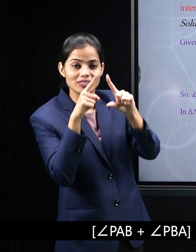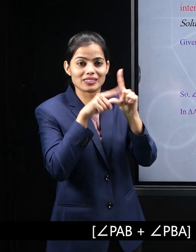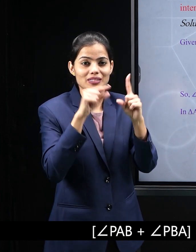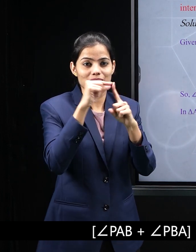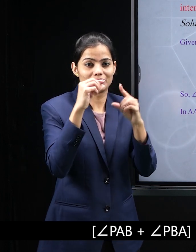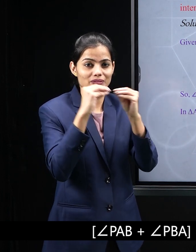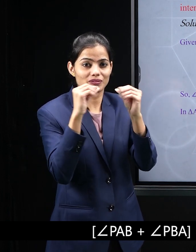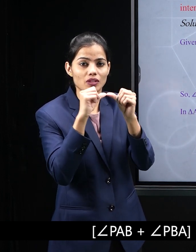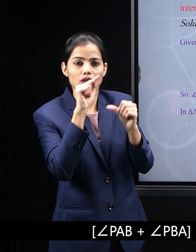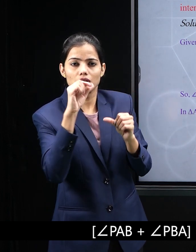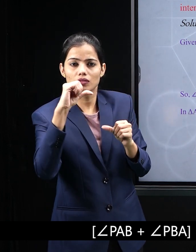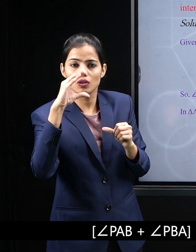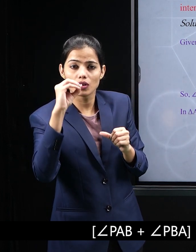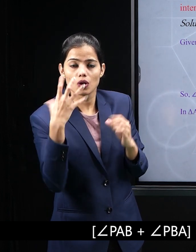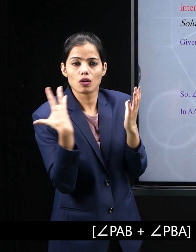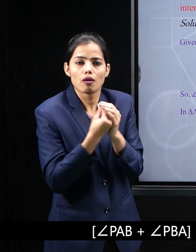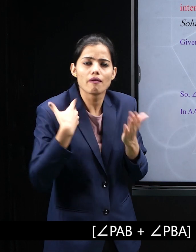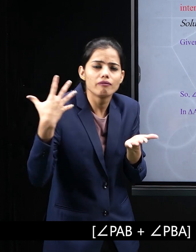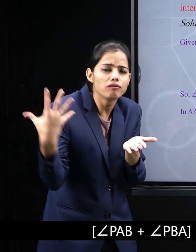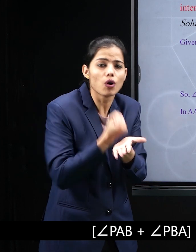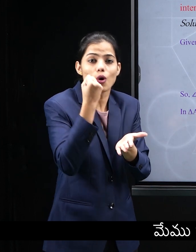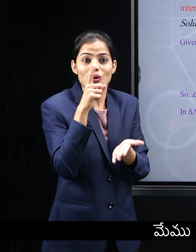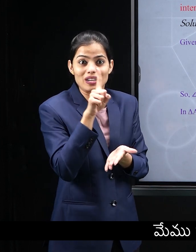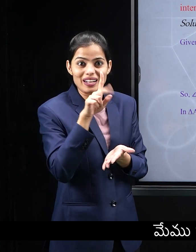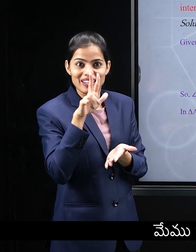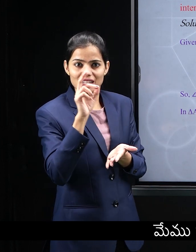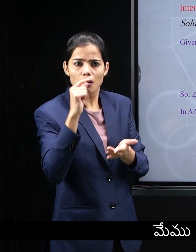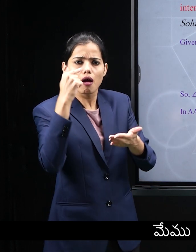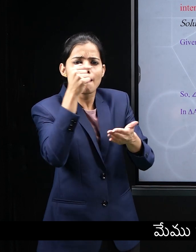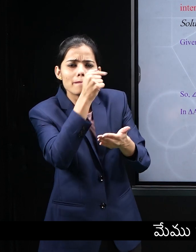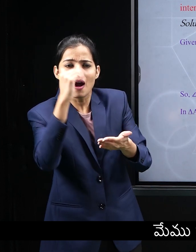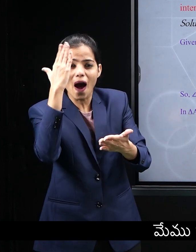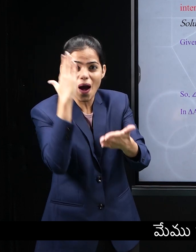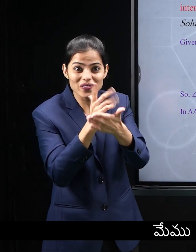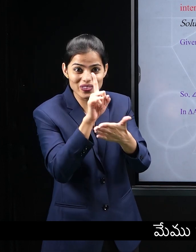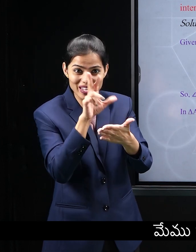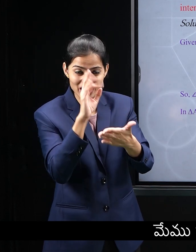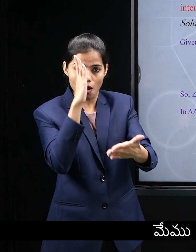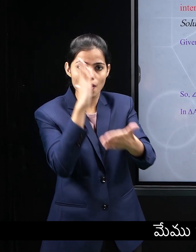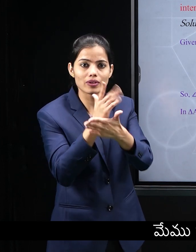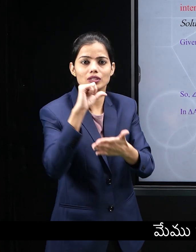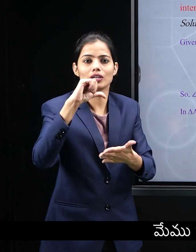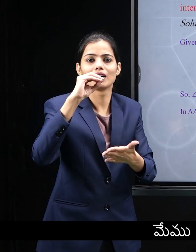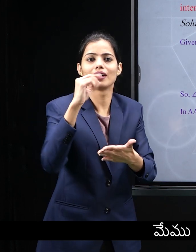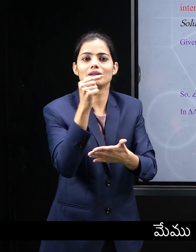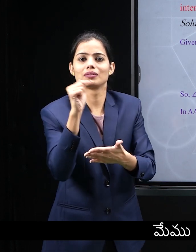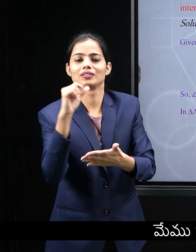తొంభై డిగ్రీల విలువను ప్రత్యామ్నాయం చేయండి. మేము 180 డిగ్రీలు మైనస్ 90